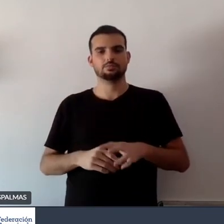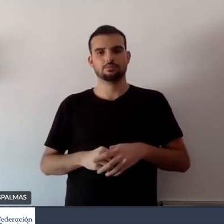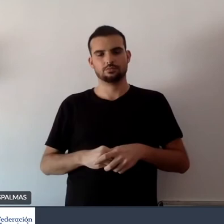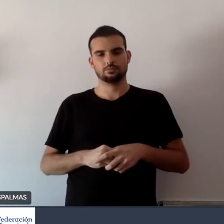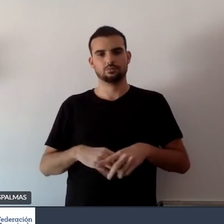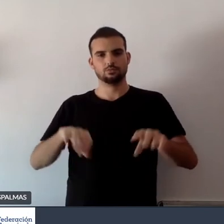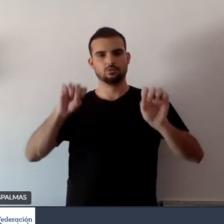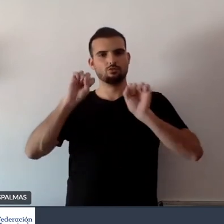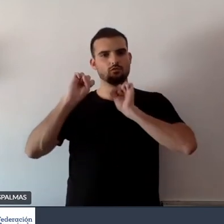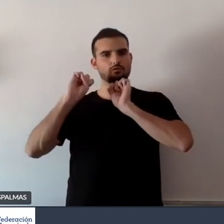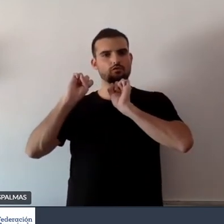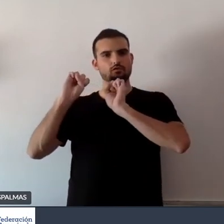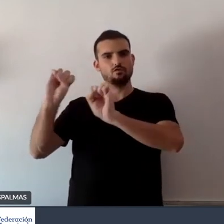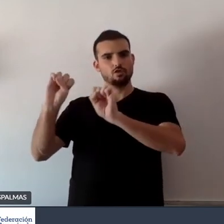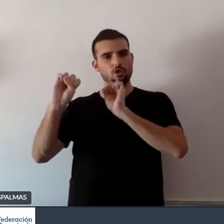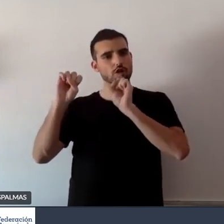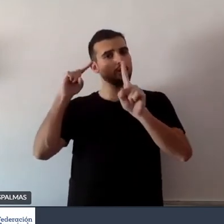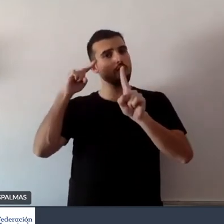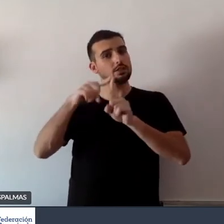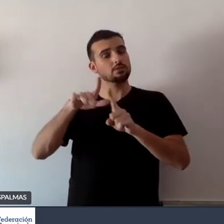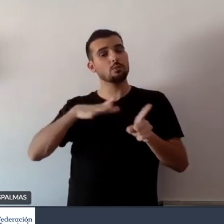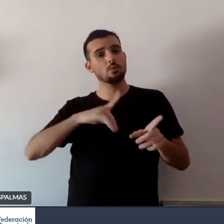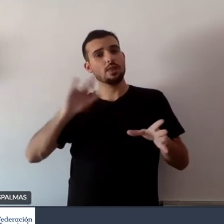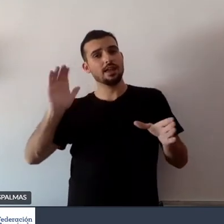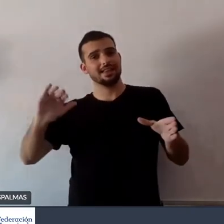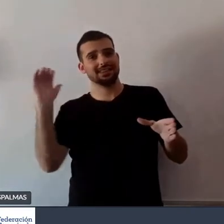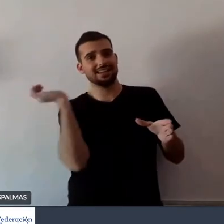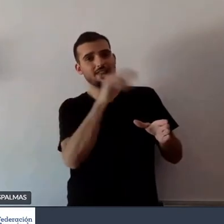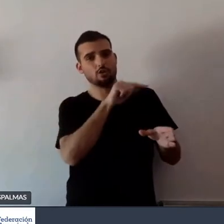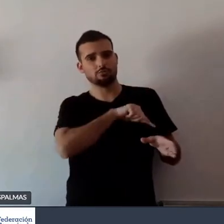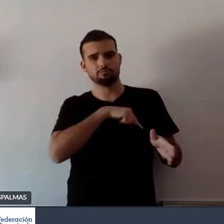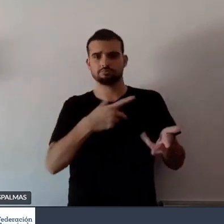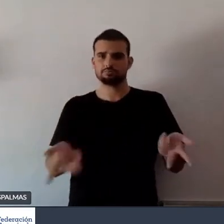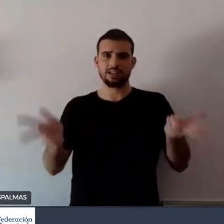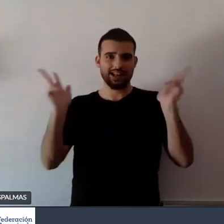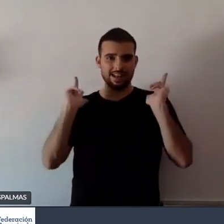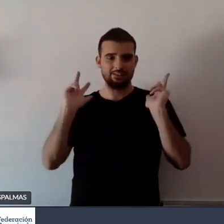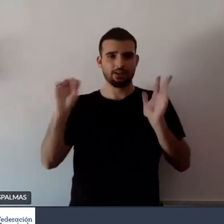Bloqueo para liberar al tirador en la esquina, el roadblock del que hablábamos antes.